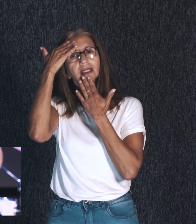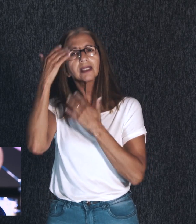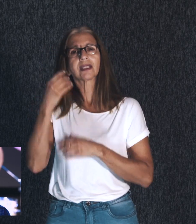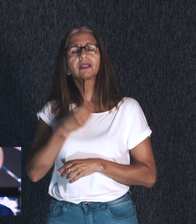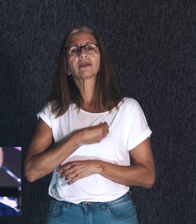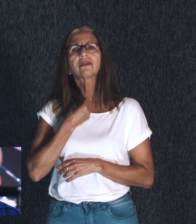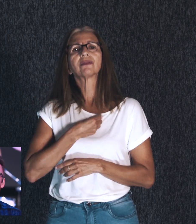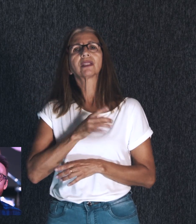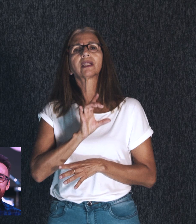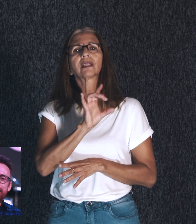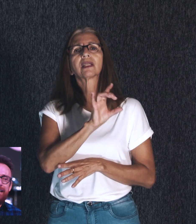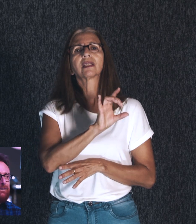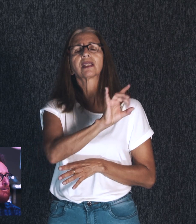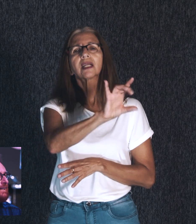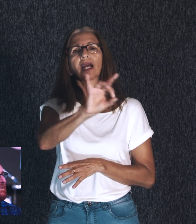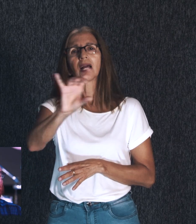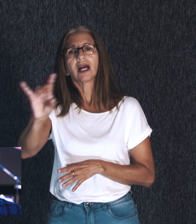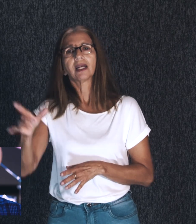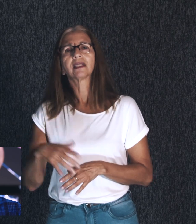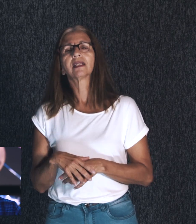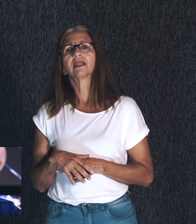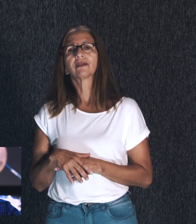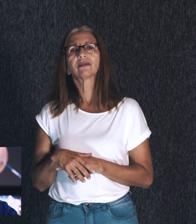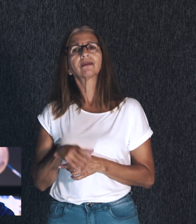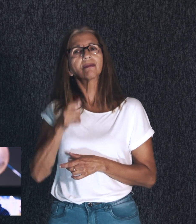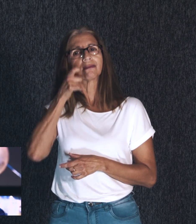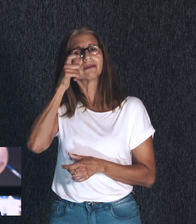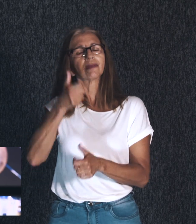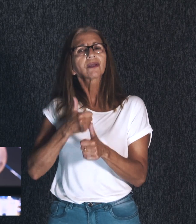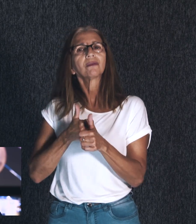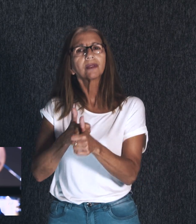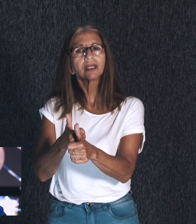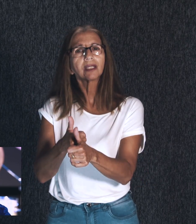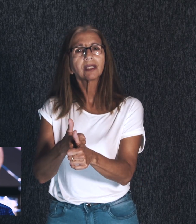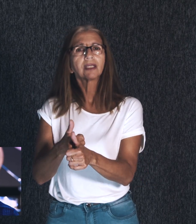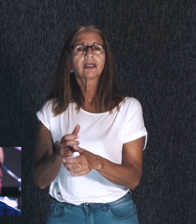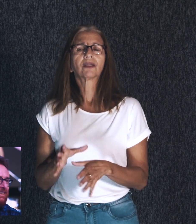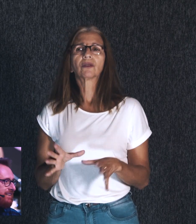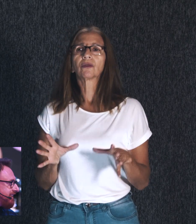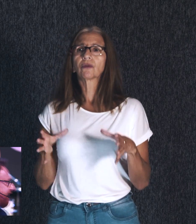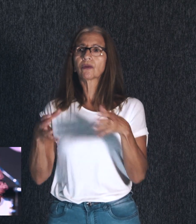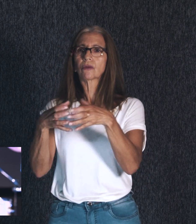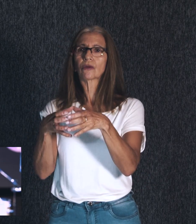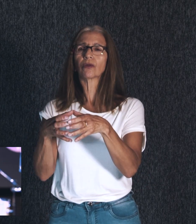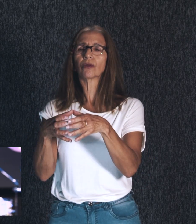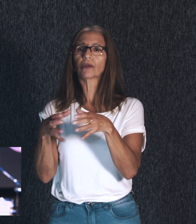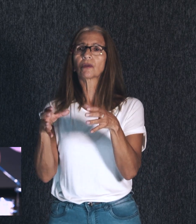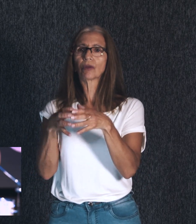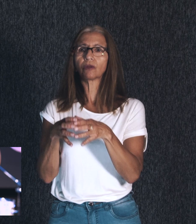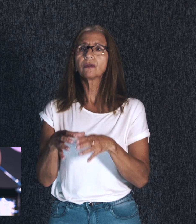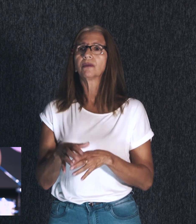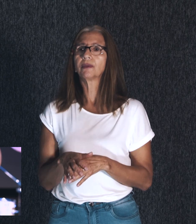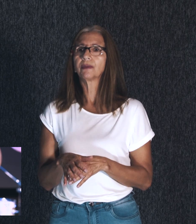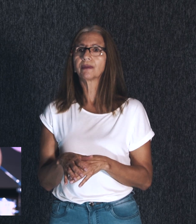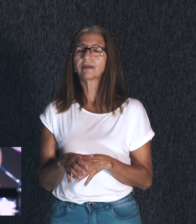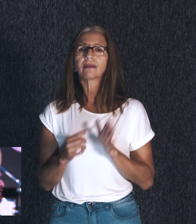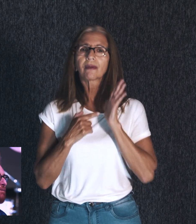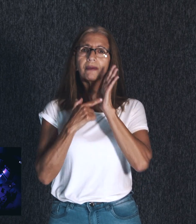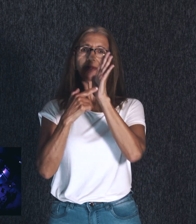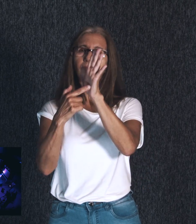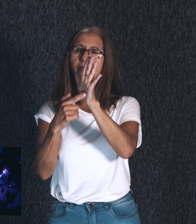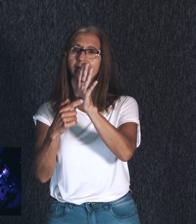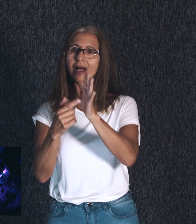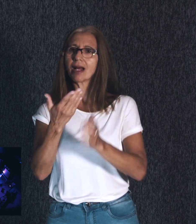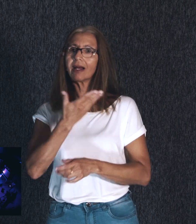conosco, estarem nos acompanhando. Louvar a Deus por toda essa equipe aqui que nos acompanha aqui. Ó, gente, até gostaria que pudesse dar uma geral nessa turma toda que